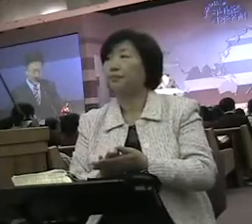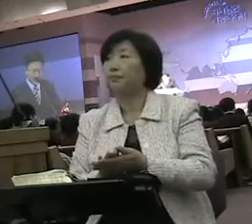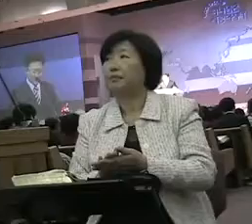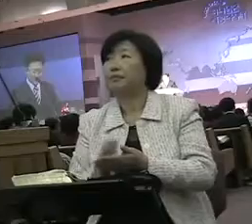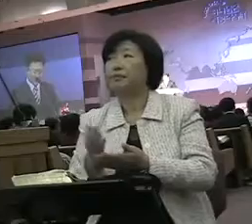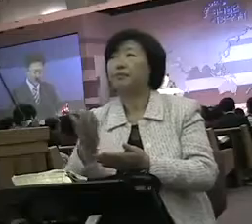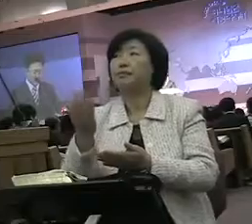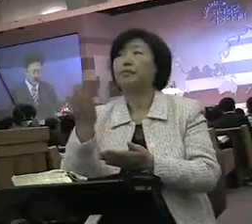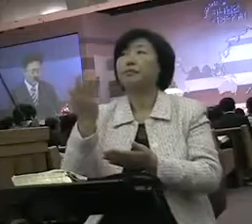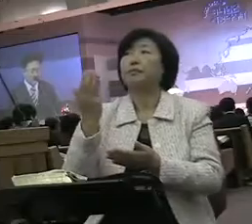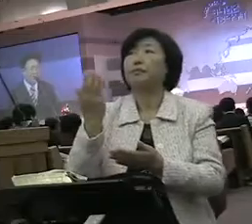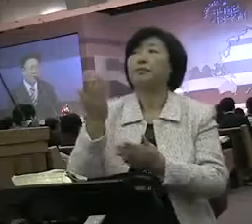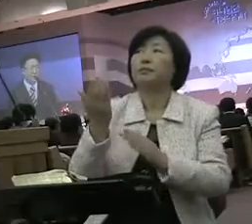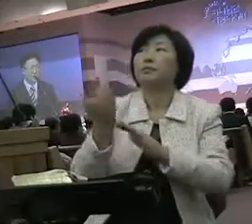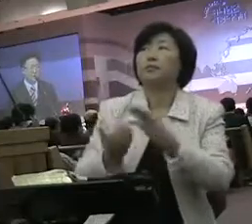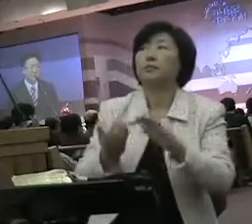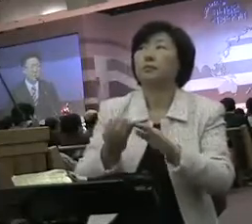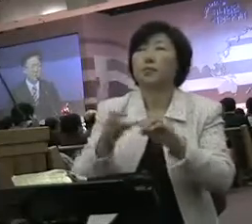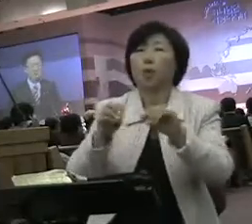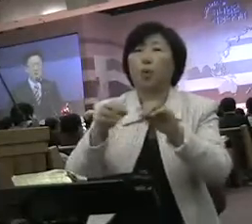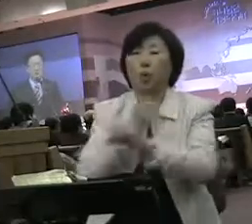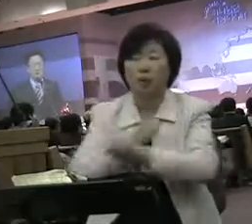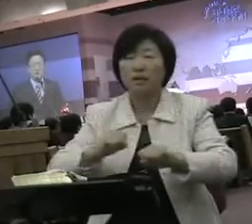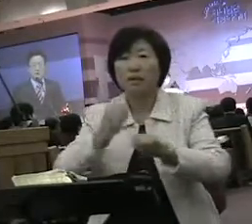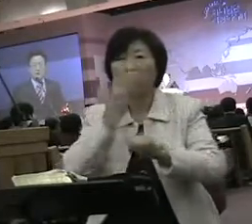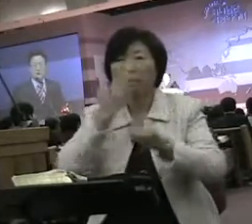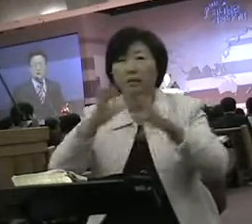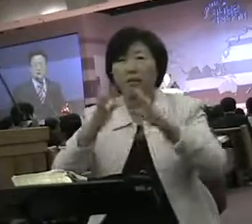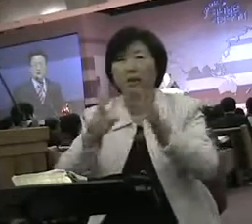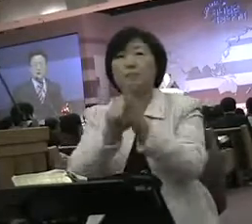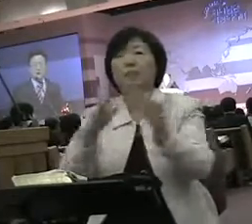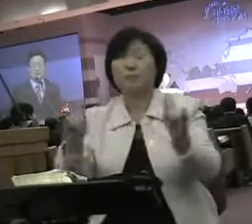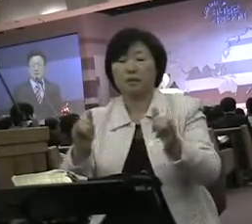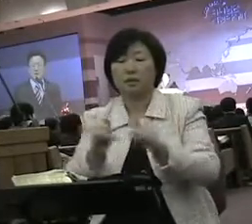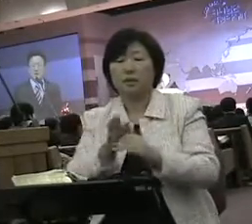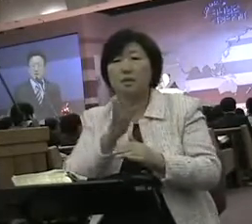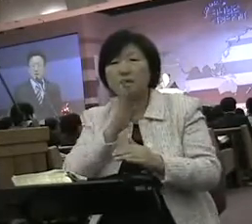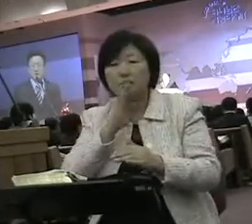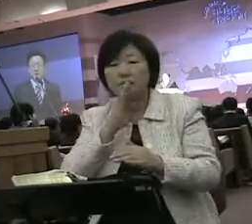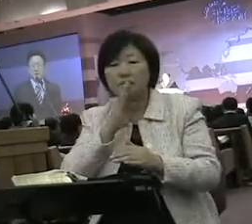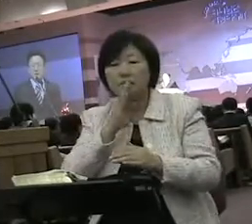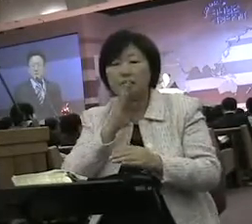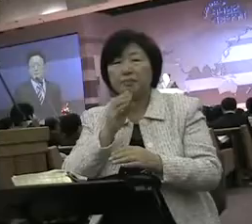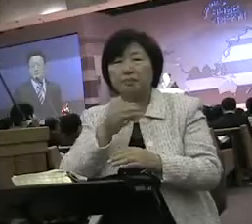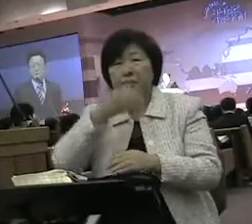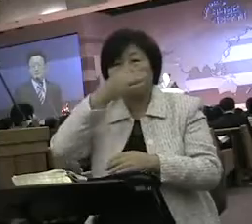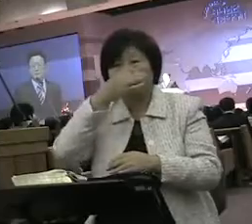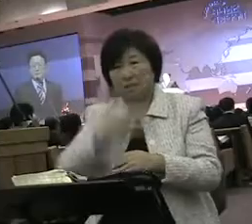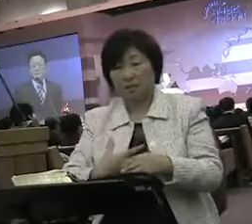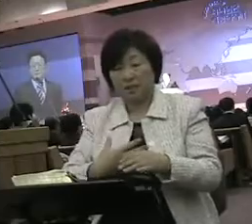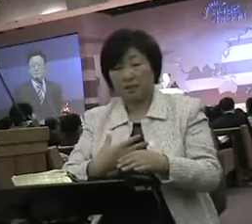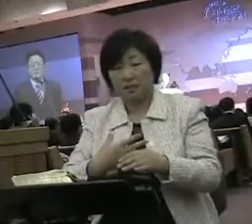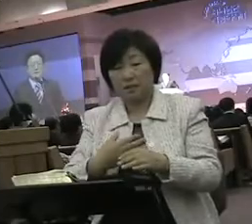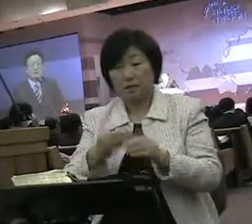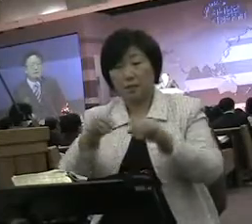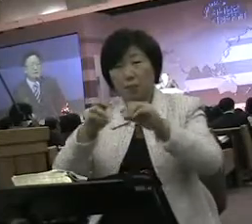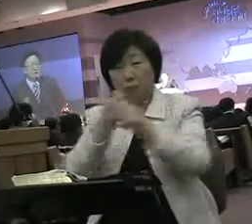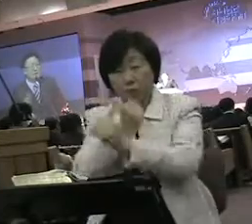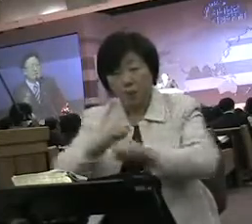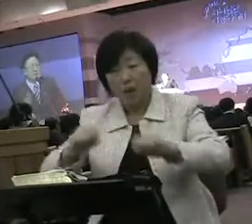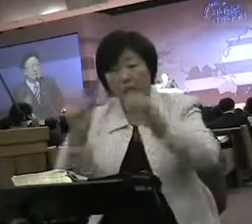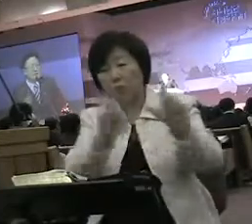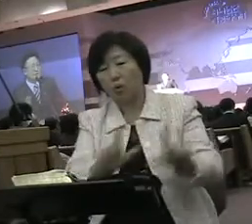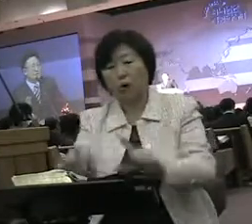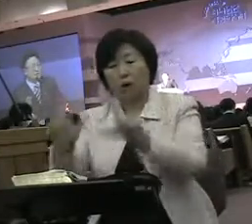제가 이전에 말씀을 통해 나눈 적이 있습니다. 광야 이스라엘 백성들 참 힘든 광야 생활이었습니다. 근데 이